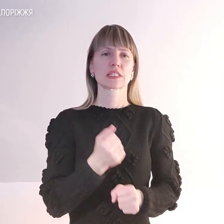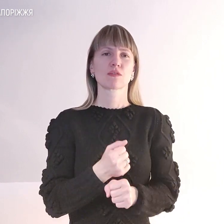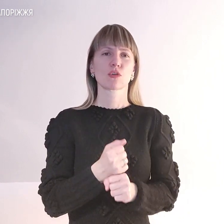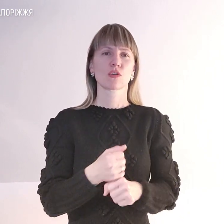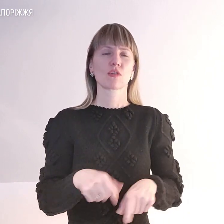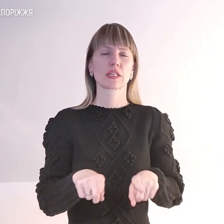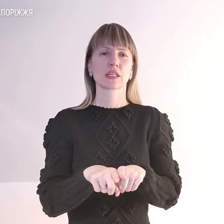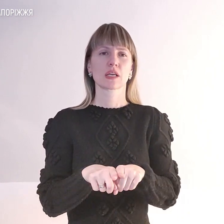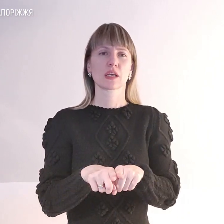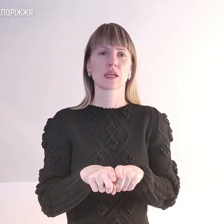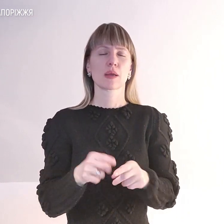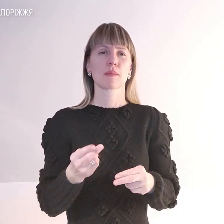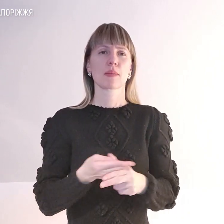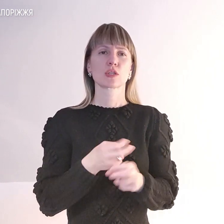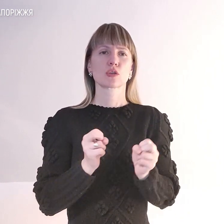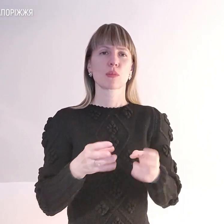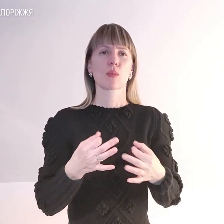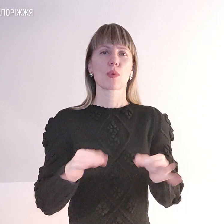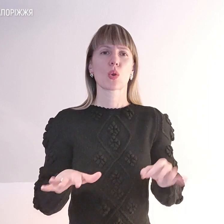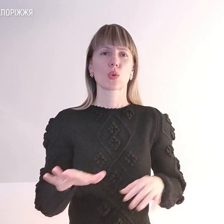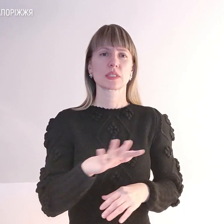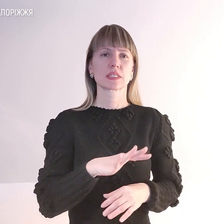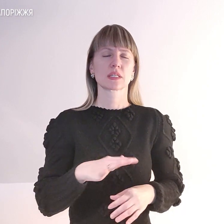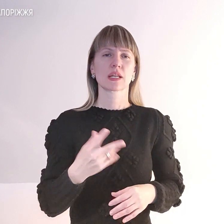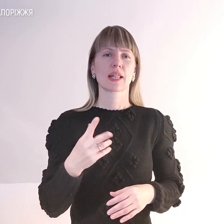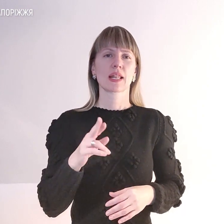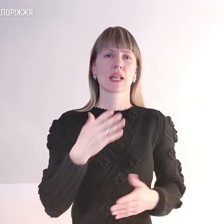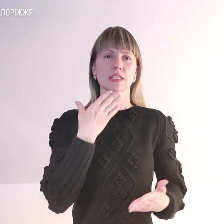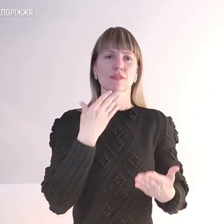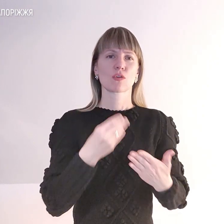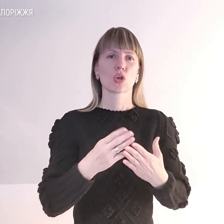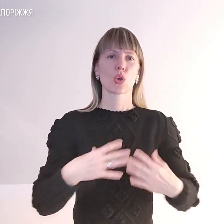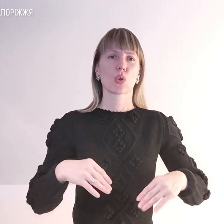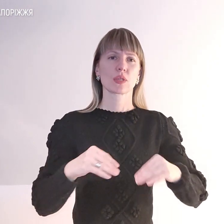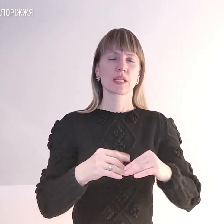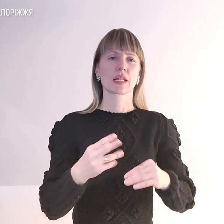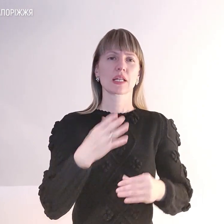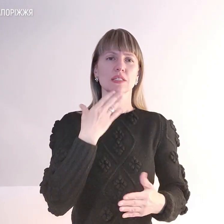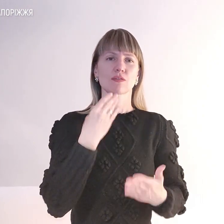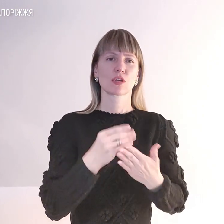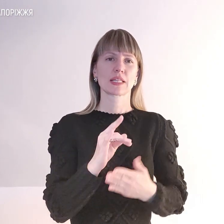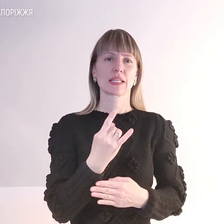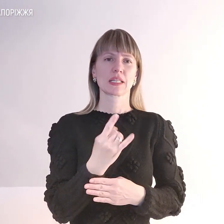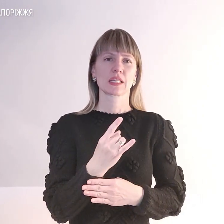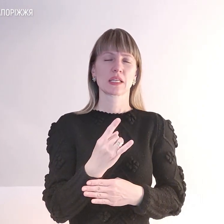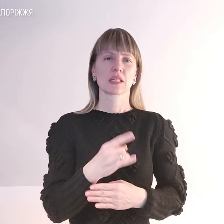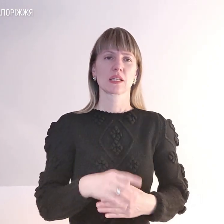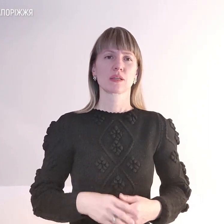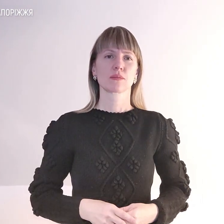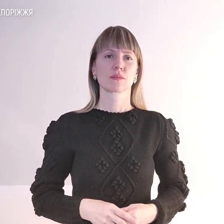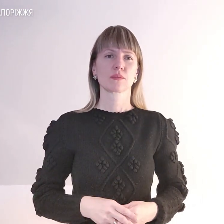такий безпечний простір для своєї родини і для своєї дитини.